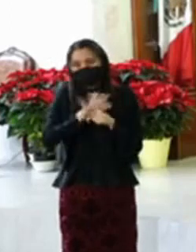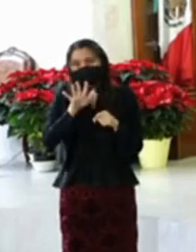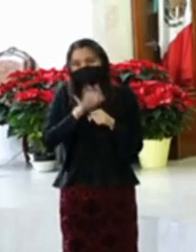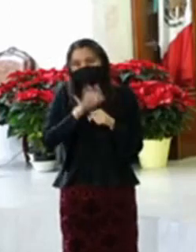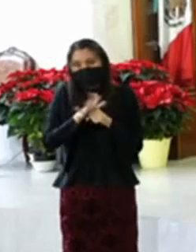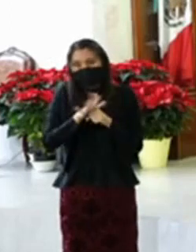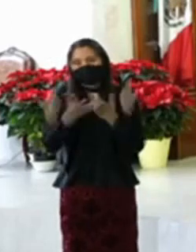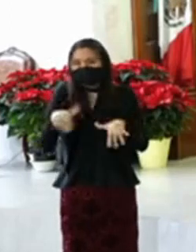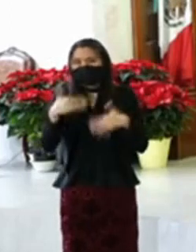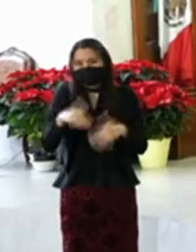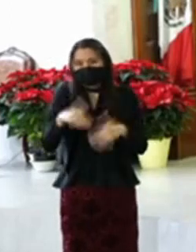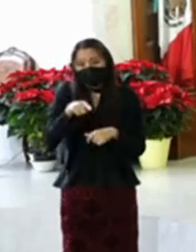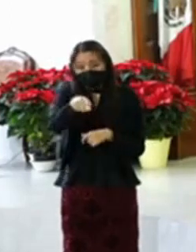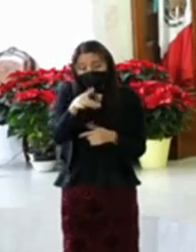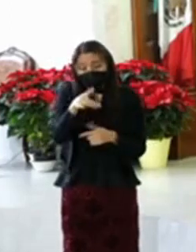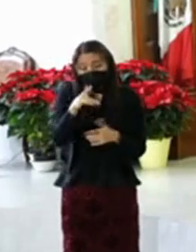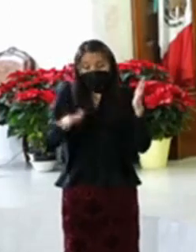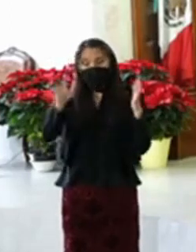amor a nosotros.